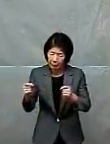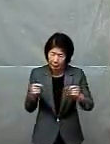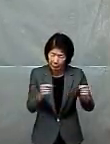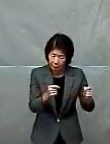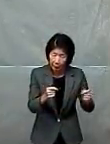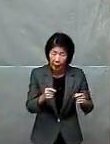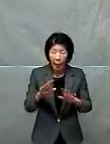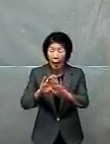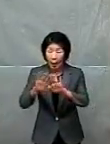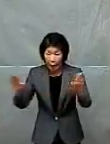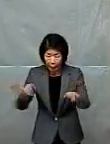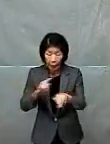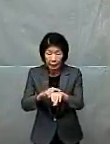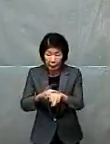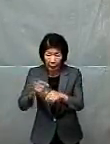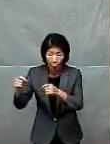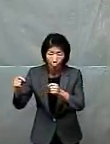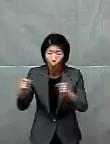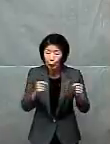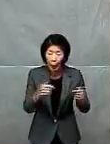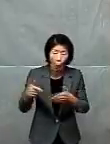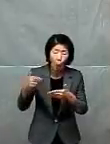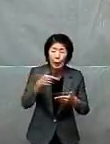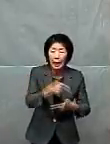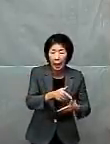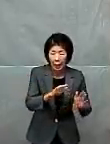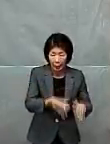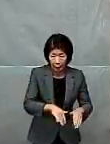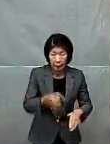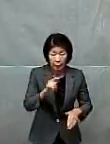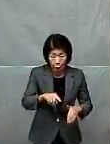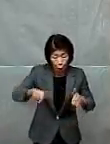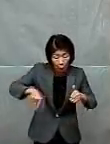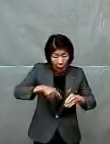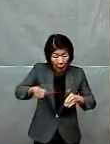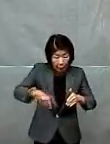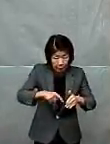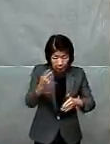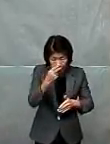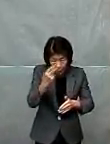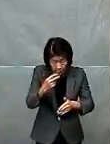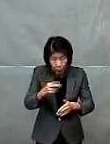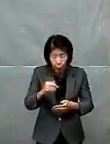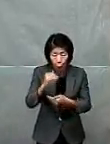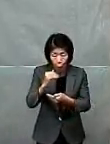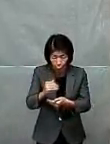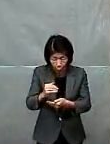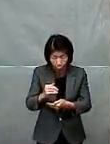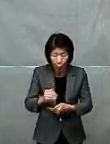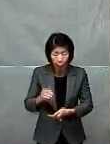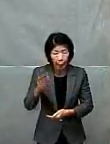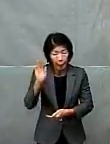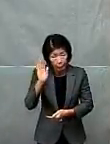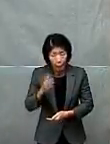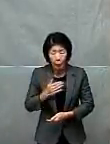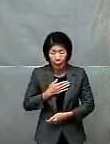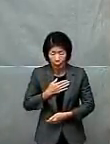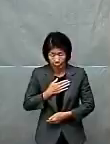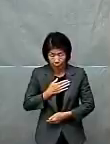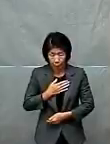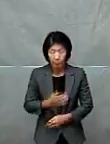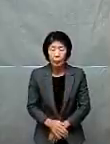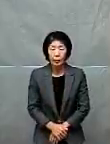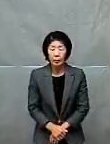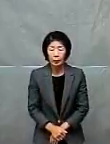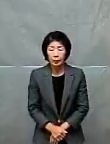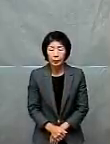開会が遅れたというようなことで、その内容がやはりその印刷物のことだったというふうにも聞き及んでいるところです